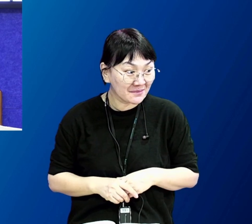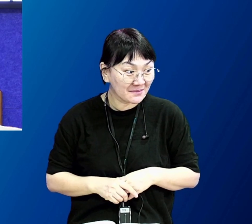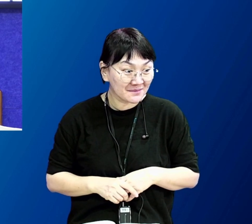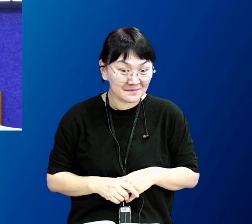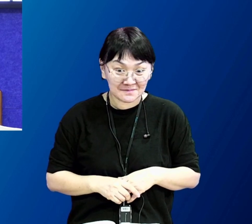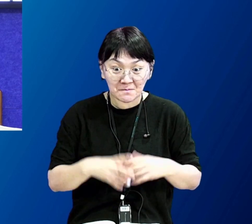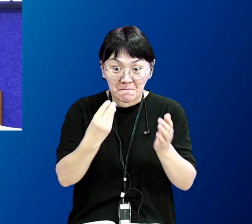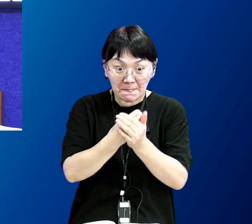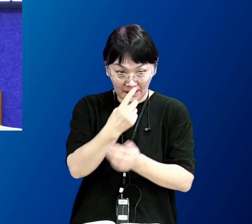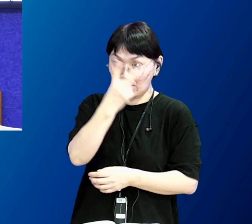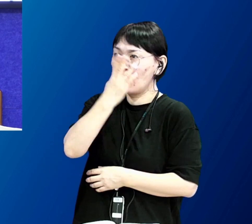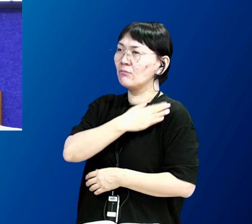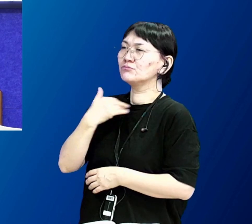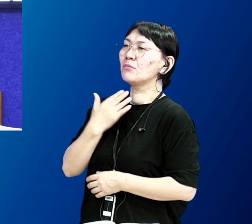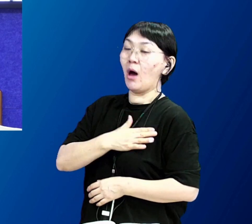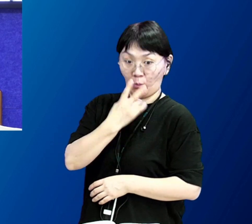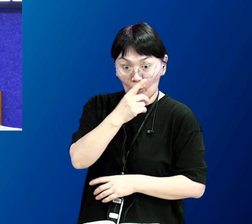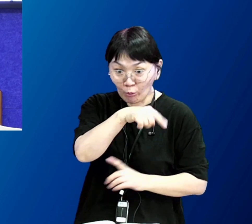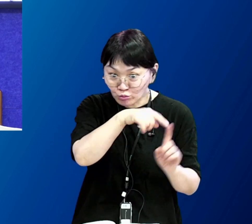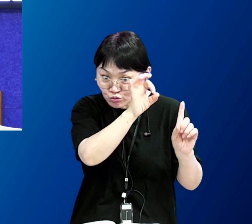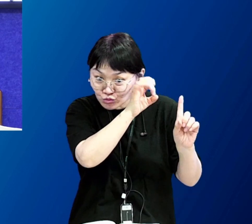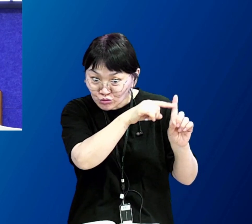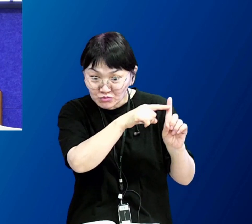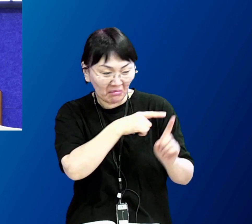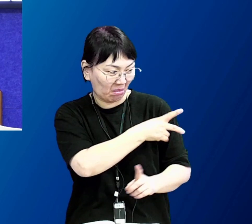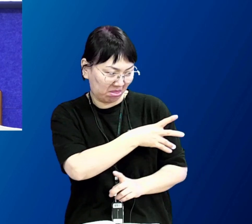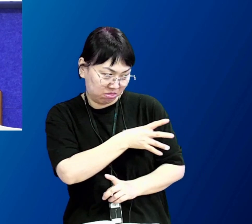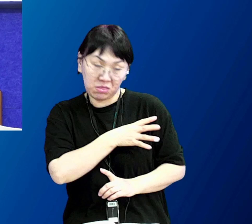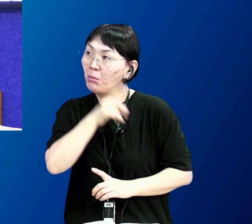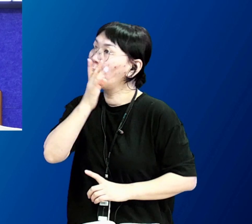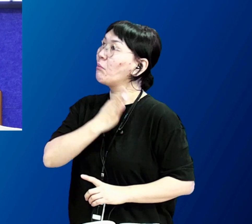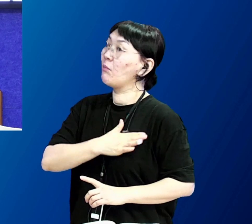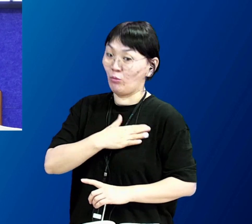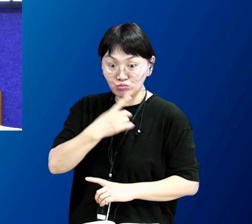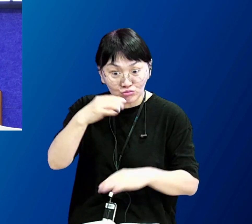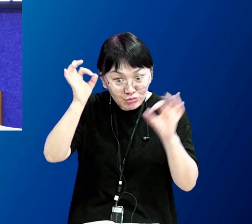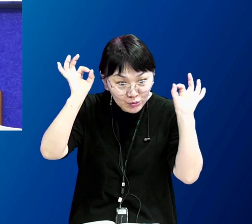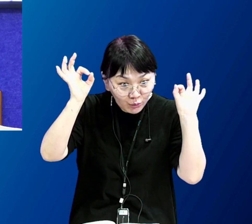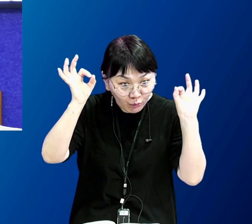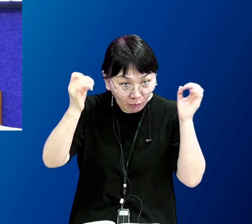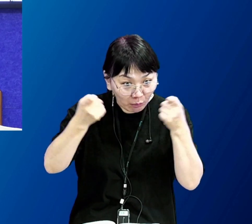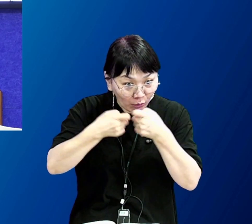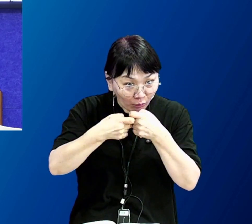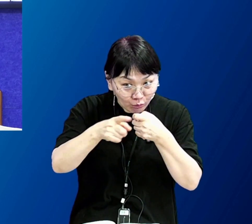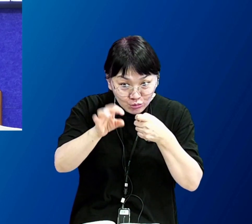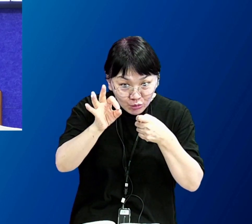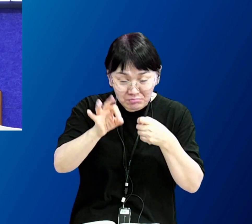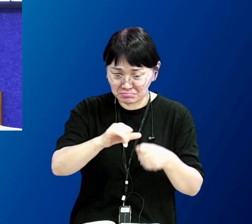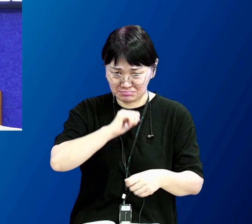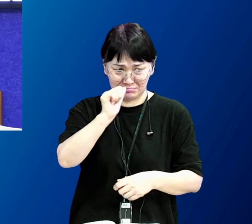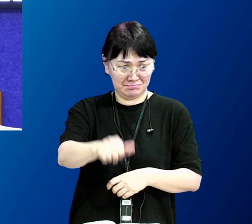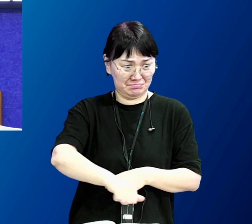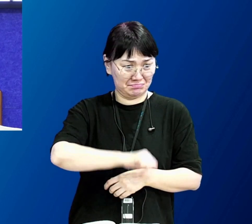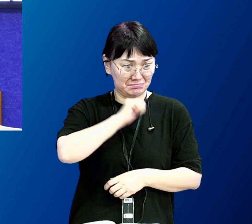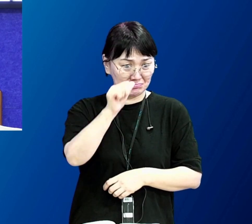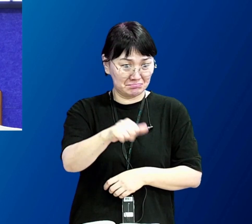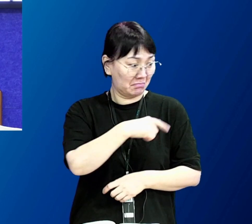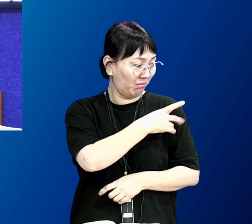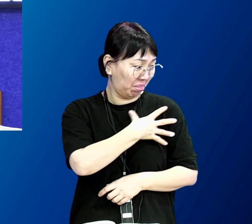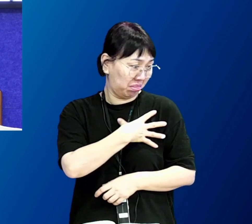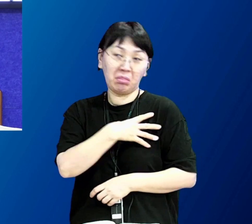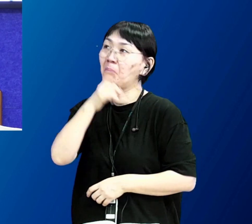Үлийн эзнийг хайрлж байгаа хэрэг мөнөө. Бурханыг хайрлж байгаа явдал мөн байна уу? Оо биш хагаа ихтэй.